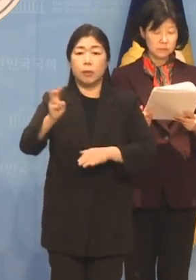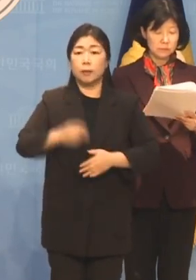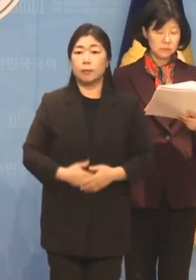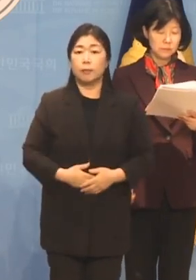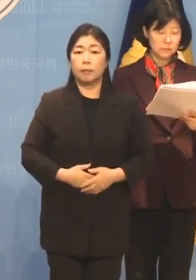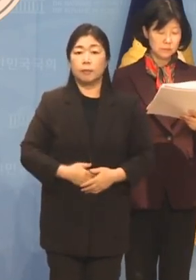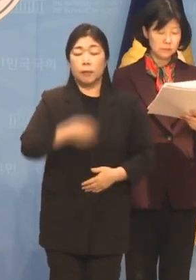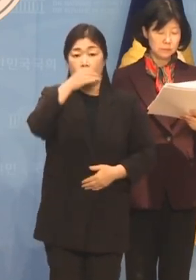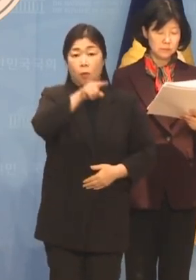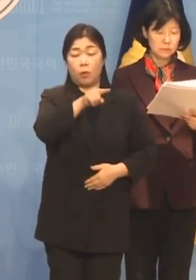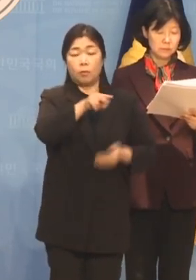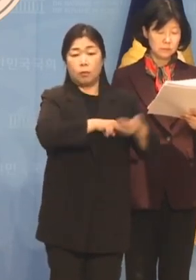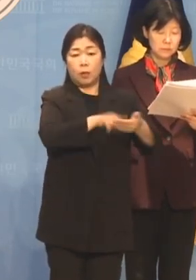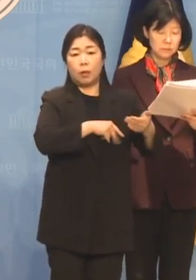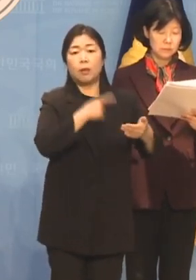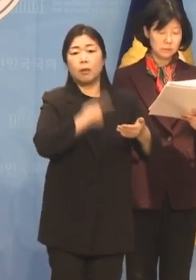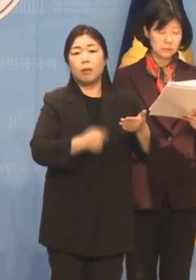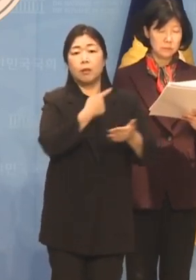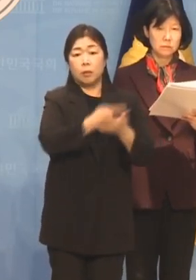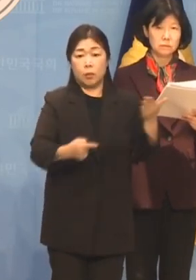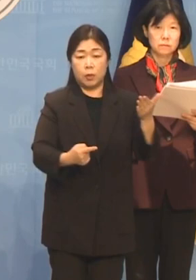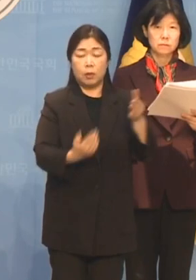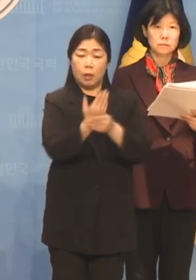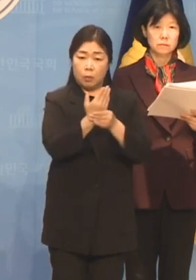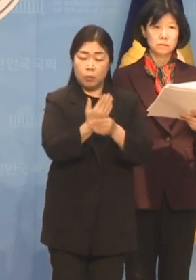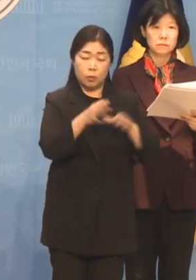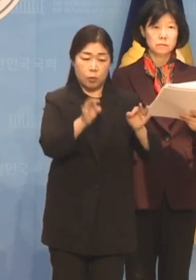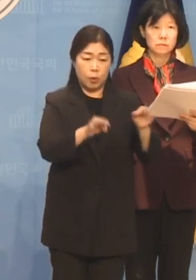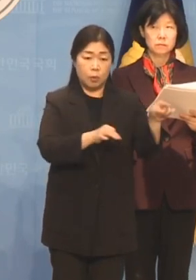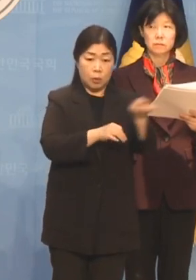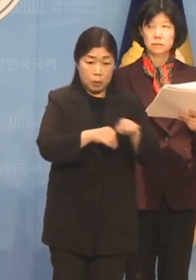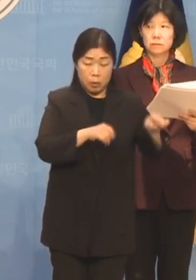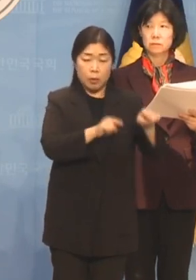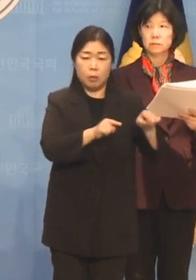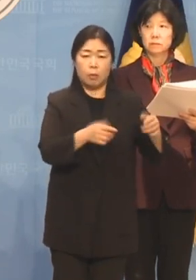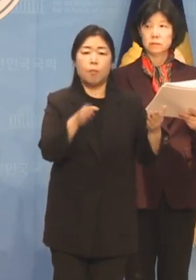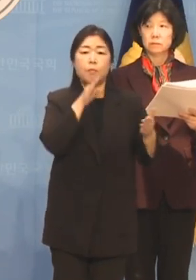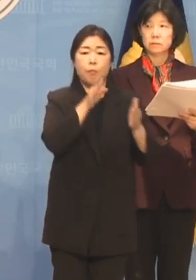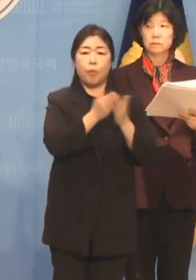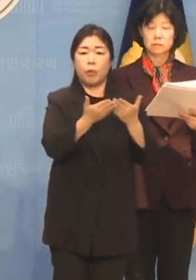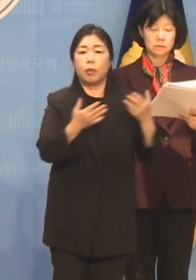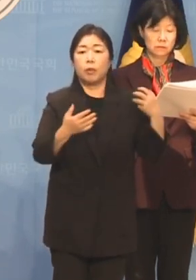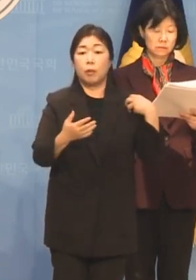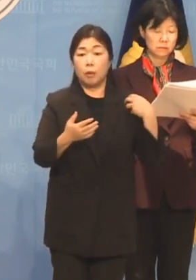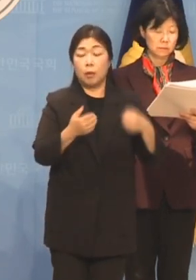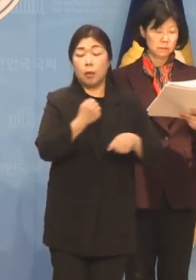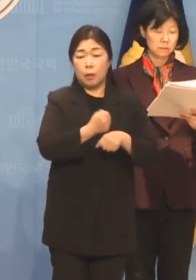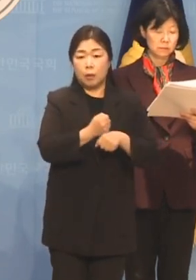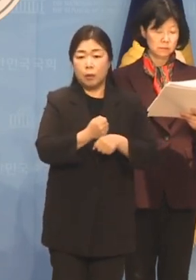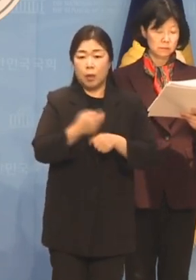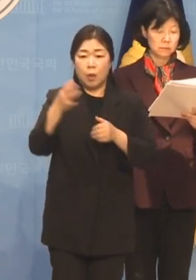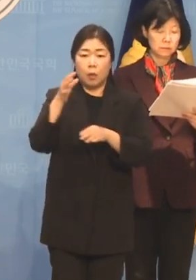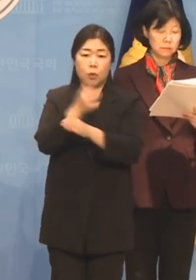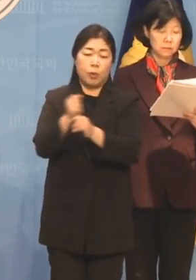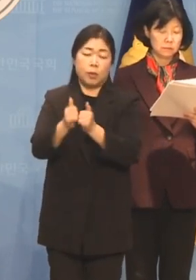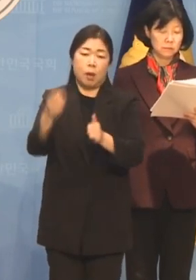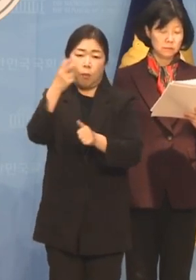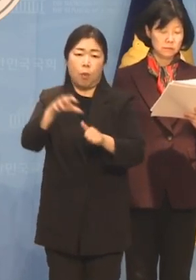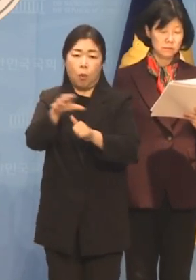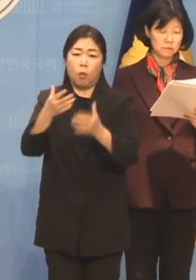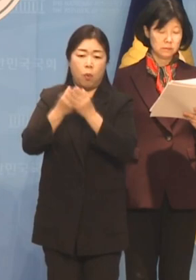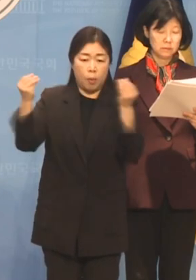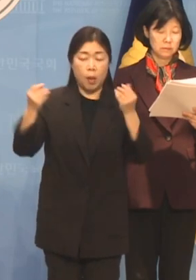홍콩 HGC ELS 손실 사태는 금융기관 본연의 업무인 금융소비자 보호는 외면한 것이